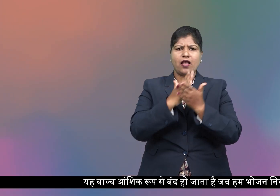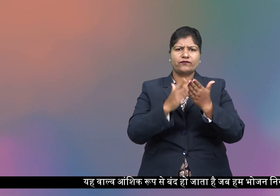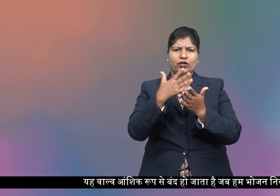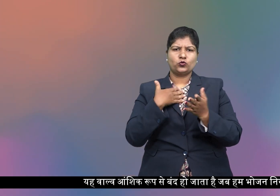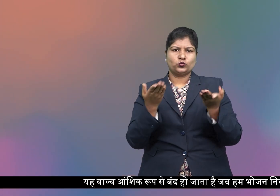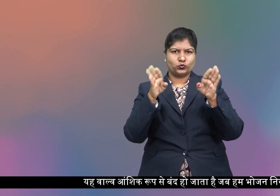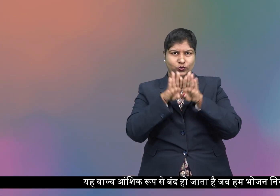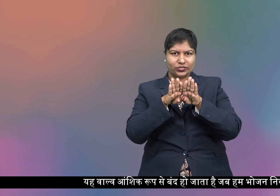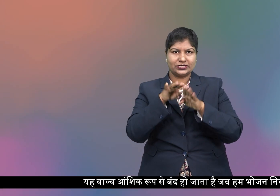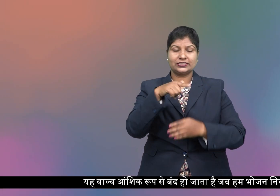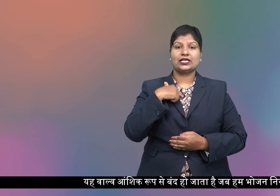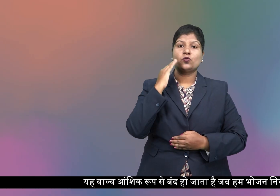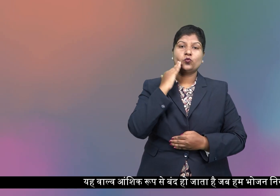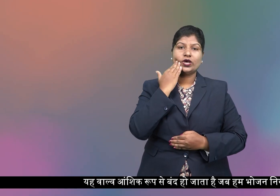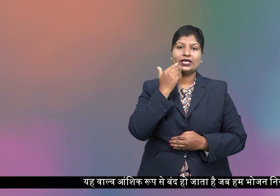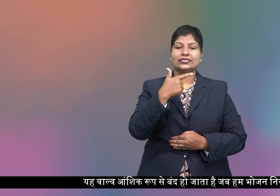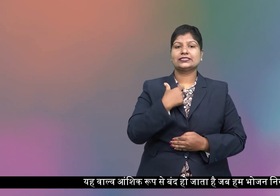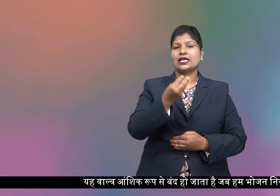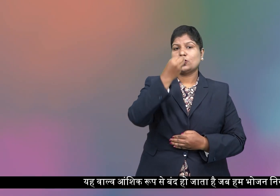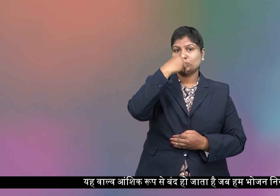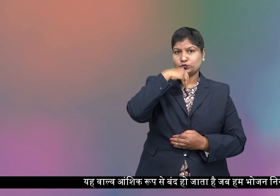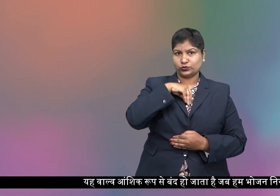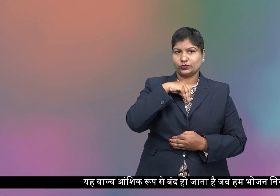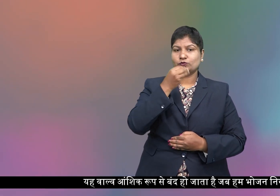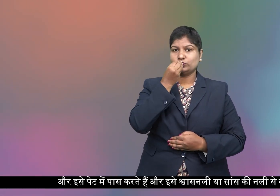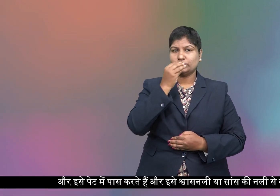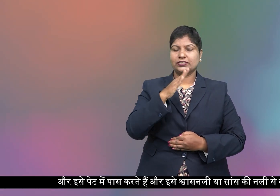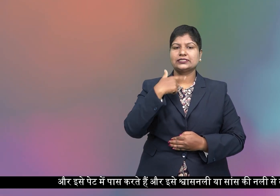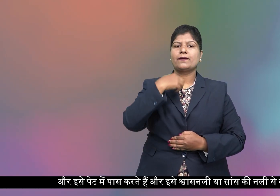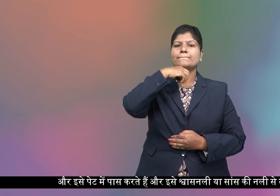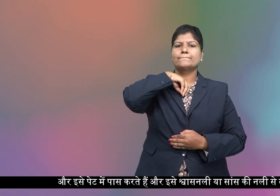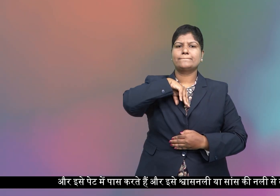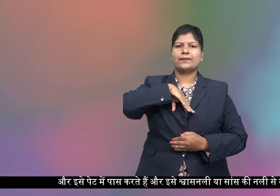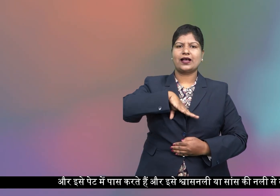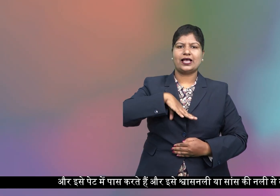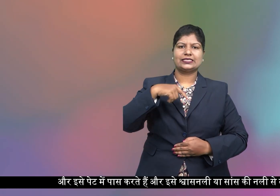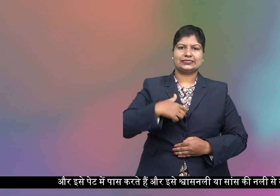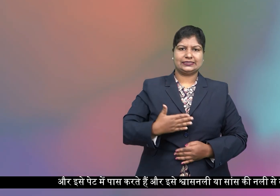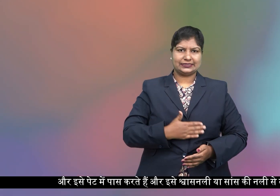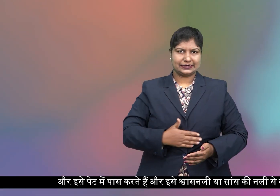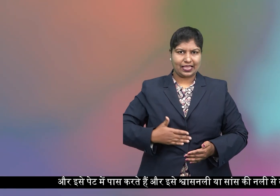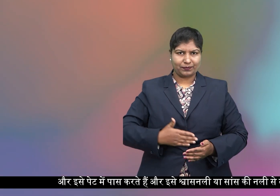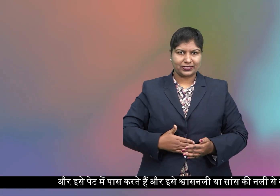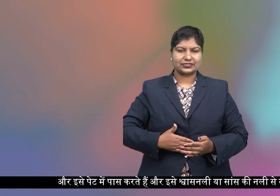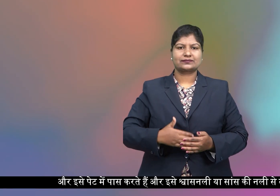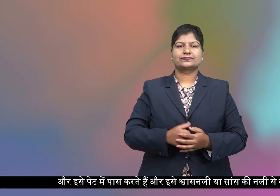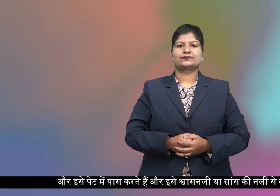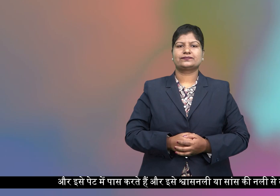जाता है जब हम भोजन निगलते हैं और इसे पेट में पास करते